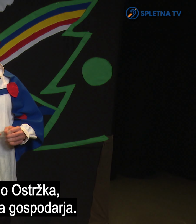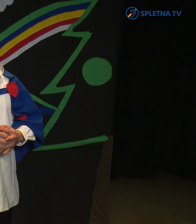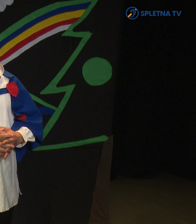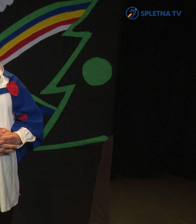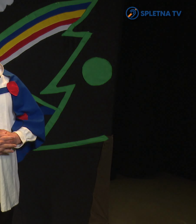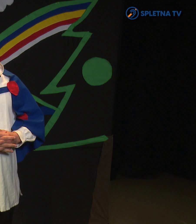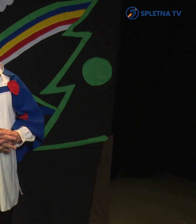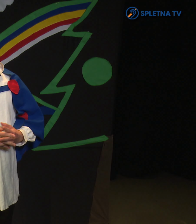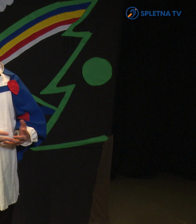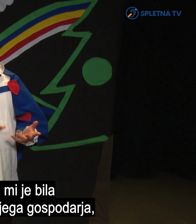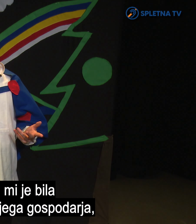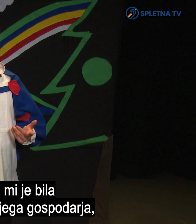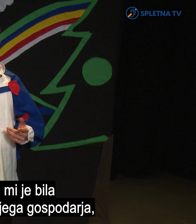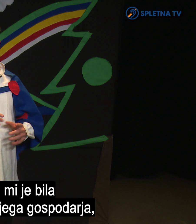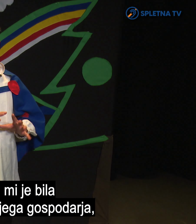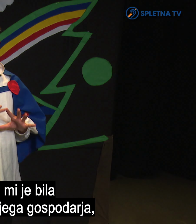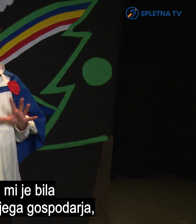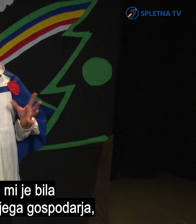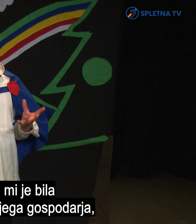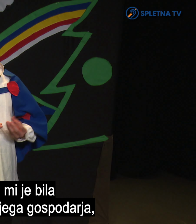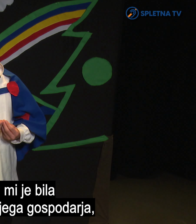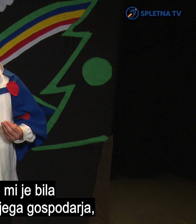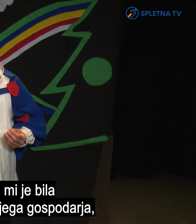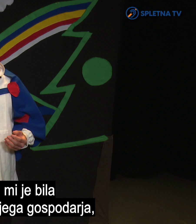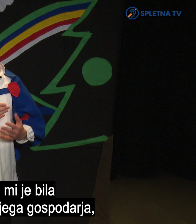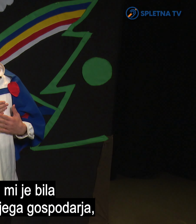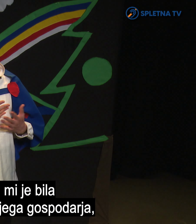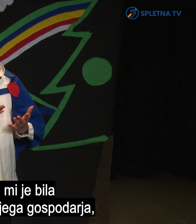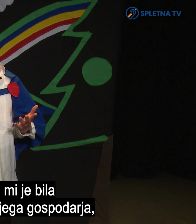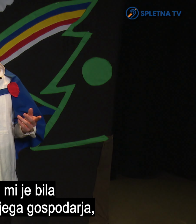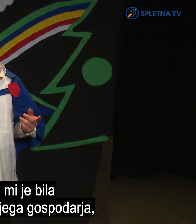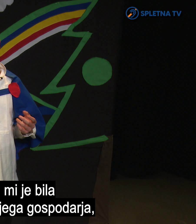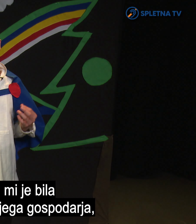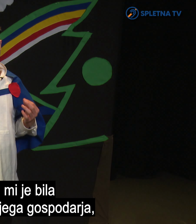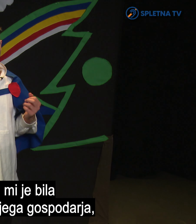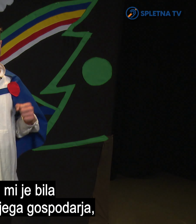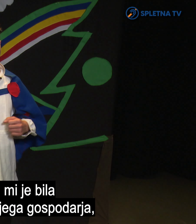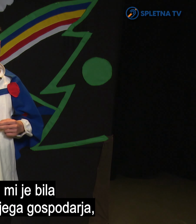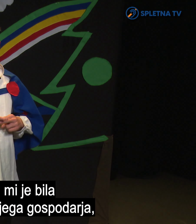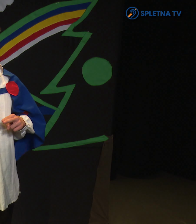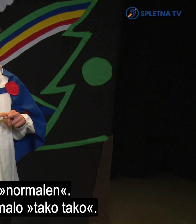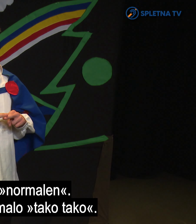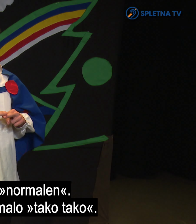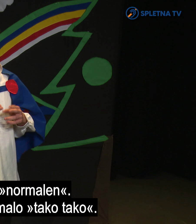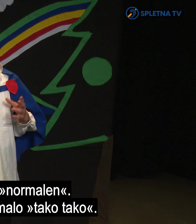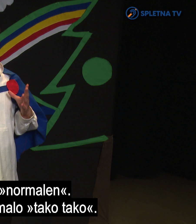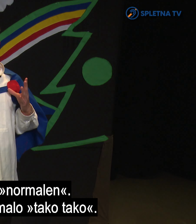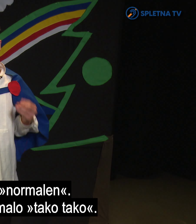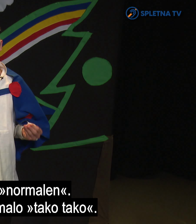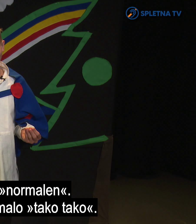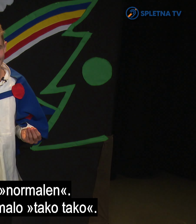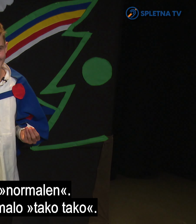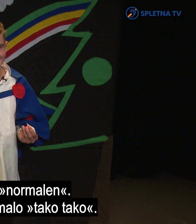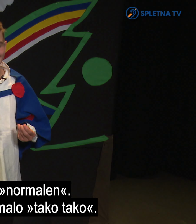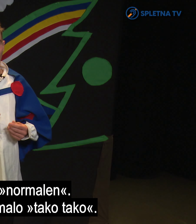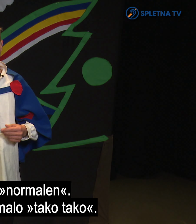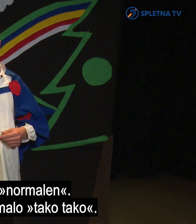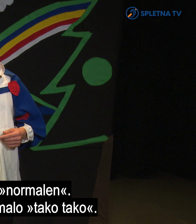gospodar. Ja, od vseh teh mi je bilo najljubša seveda mačji gospodar, sem bil bolj